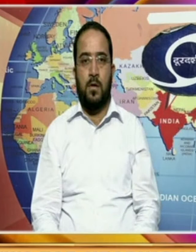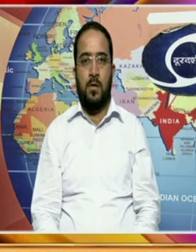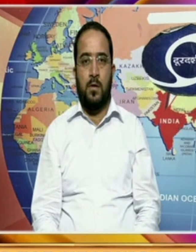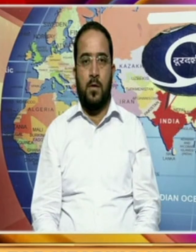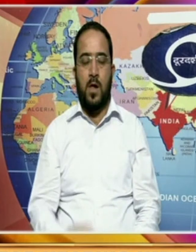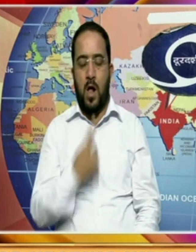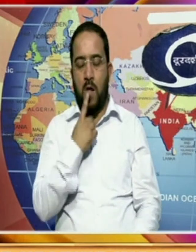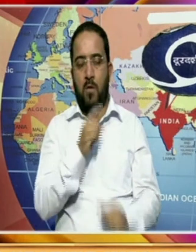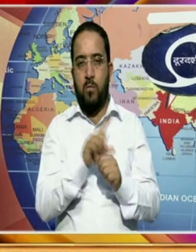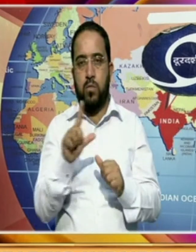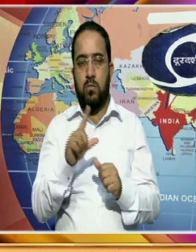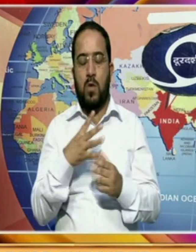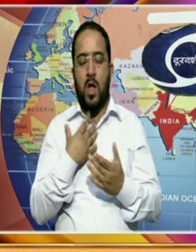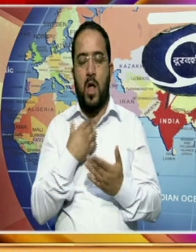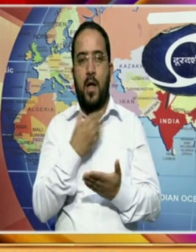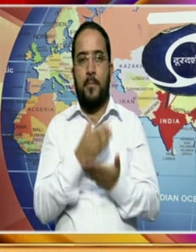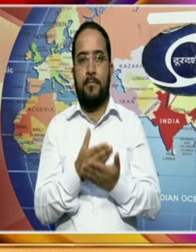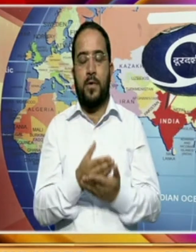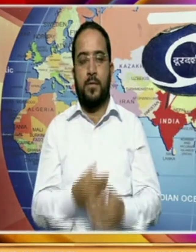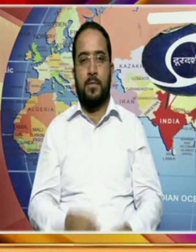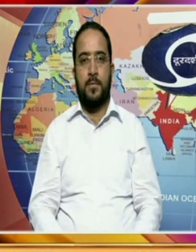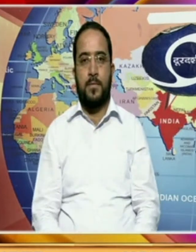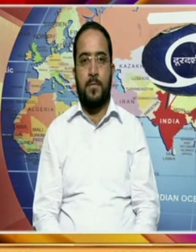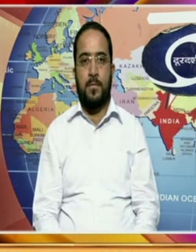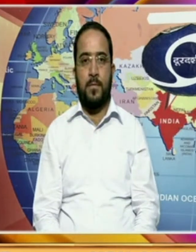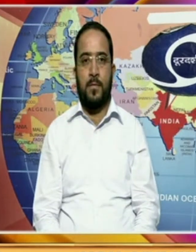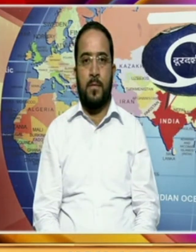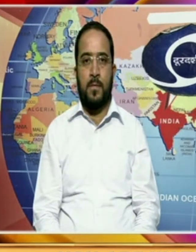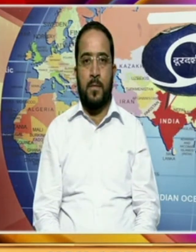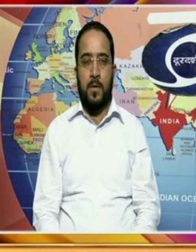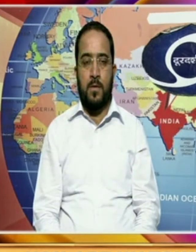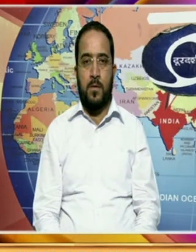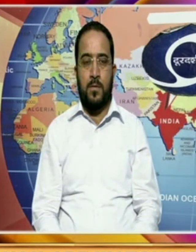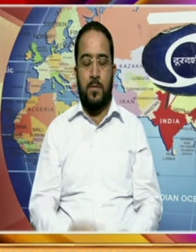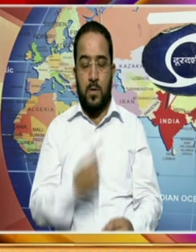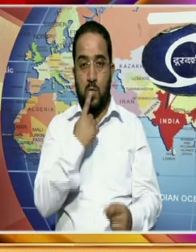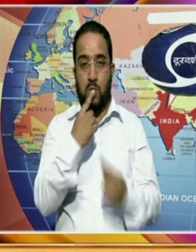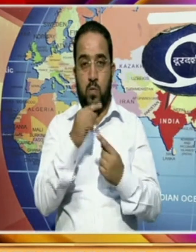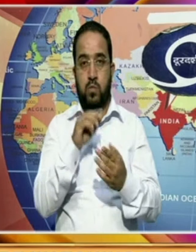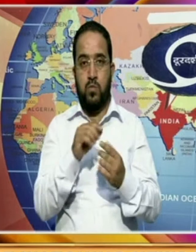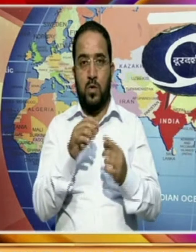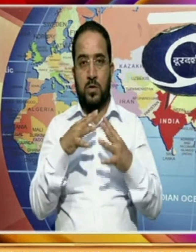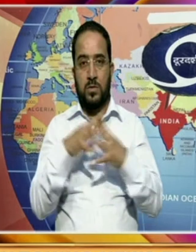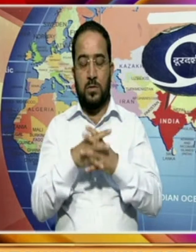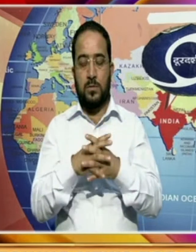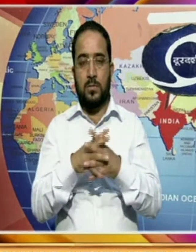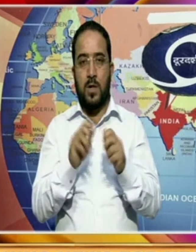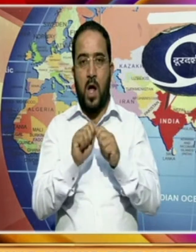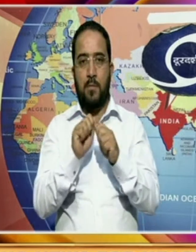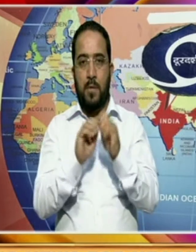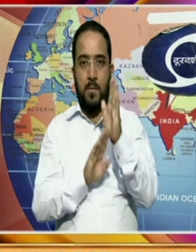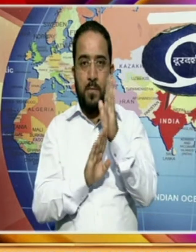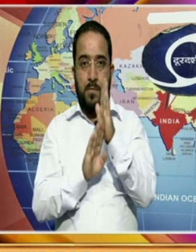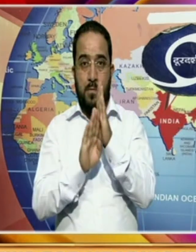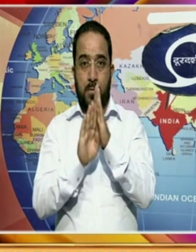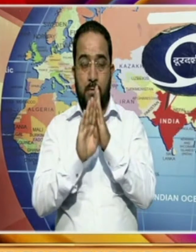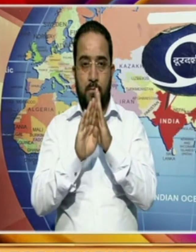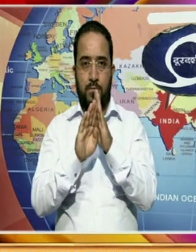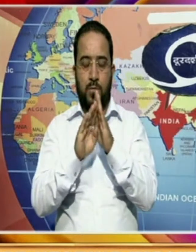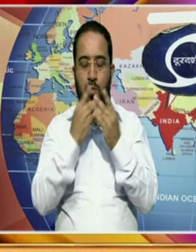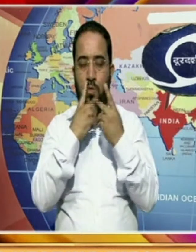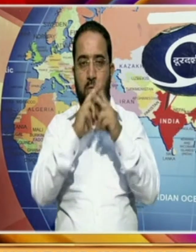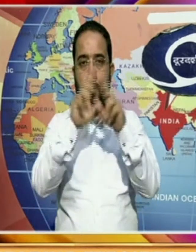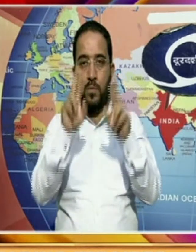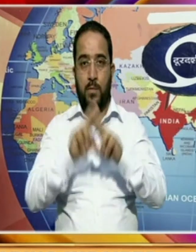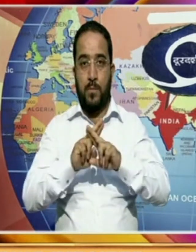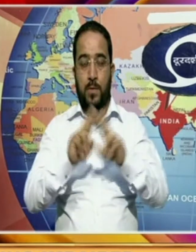अपना भरपूर तआवुन पेश किया और यह भी ताकीद की कि आवामी कामों को तेज रफ्तारी के साथ पूरा किया